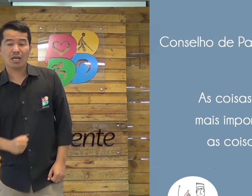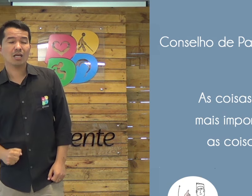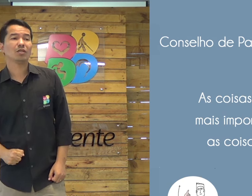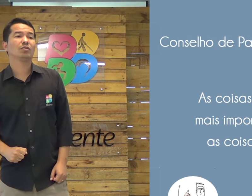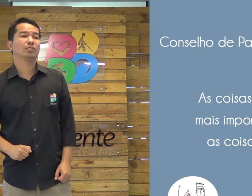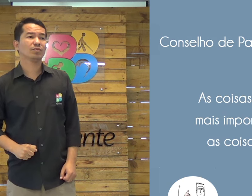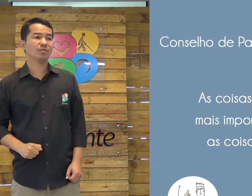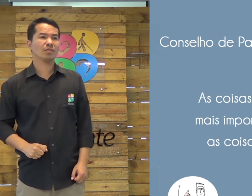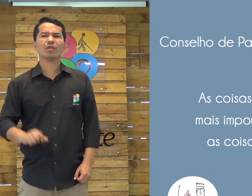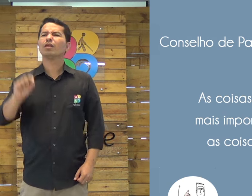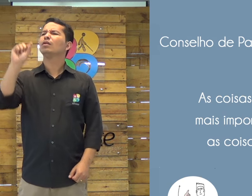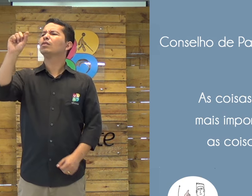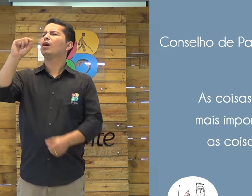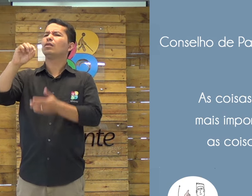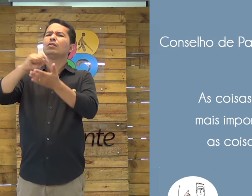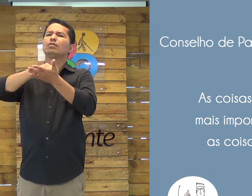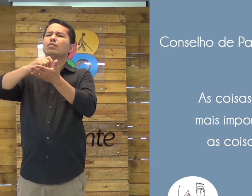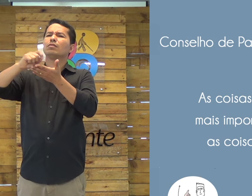É sério?